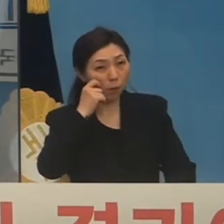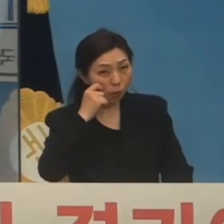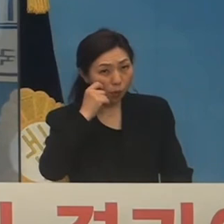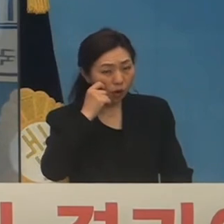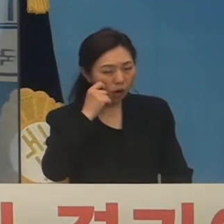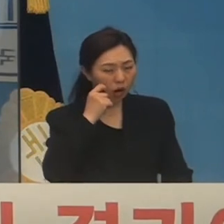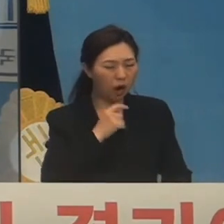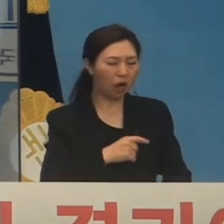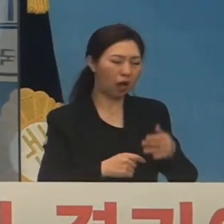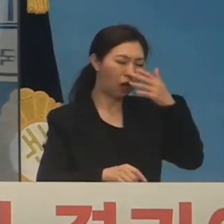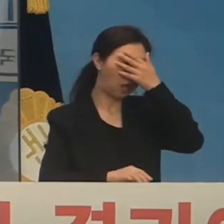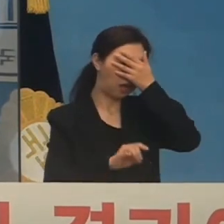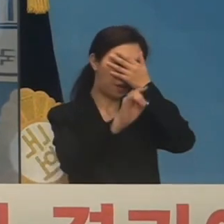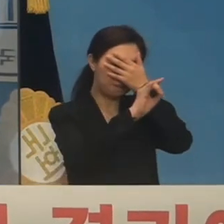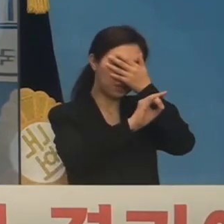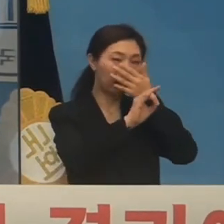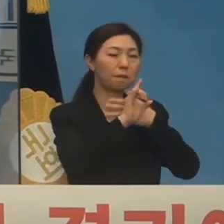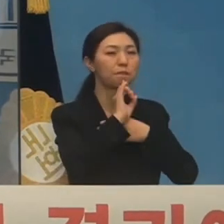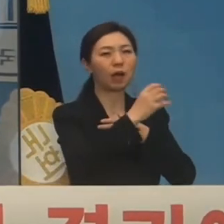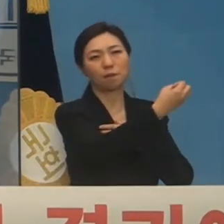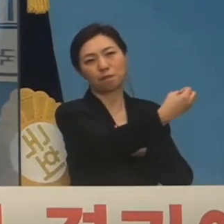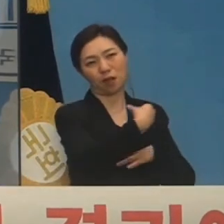아웅새 답변만 받을 수 있었습니다.